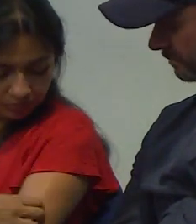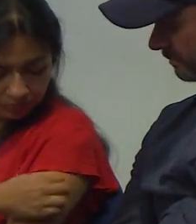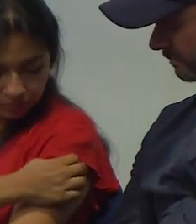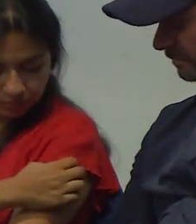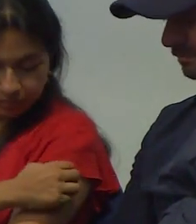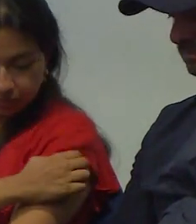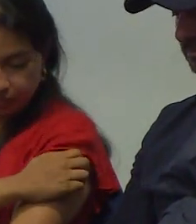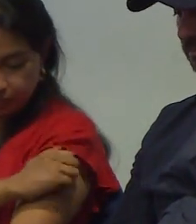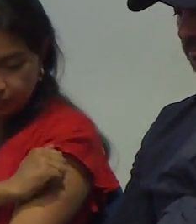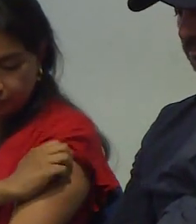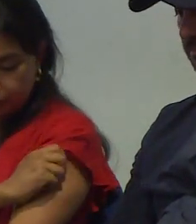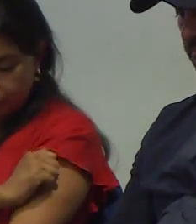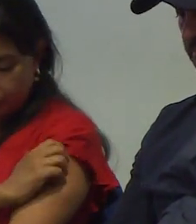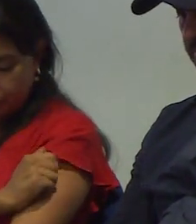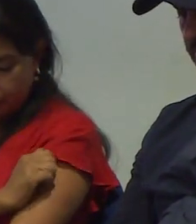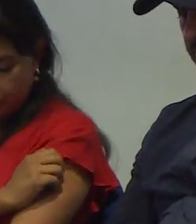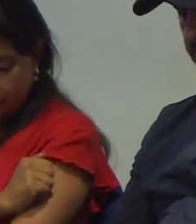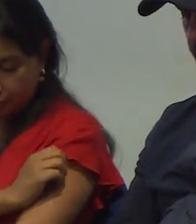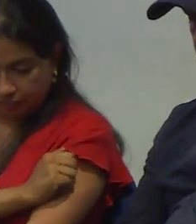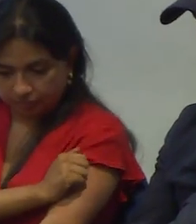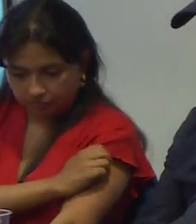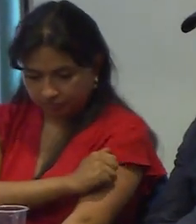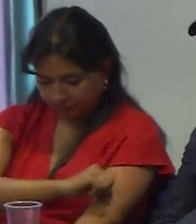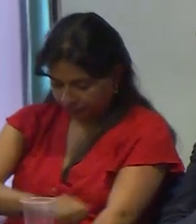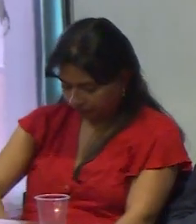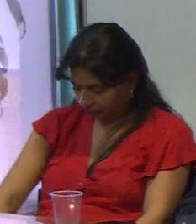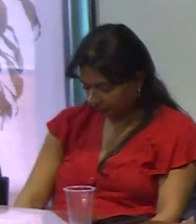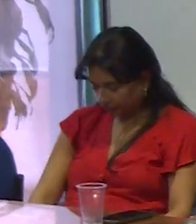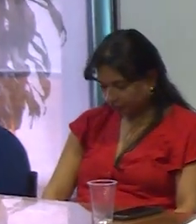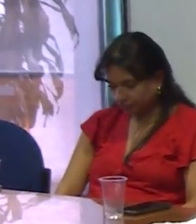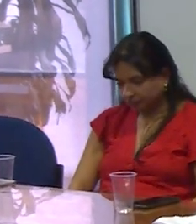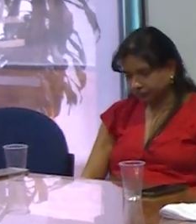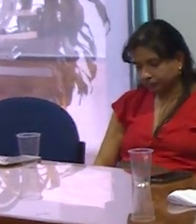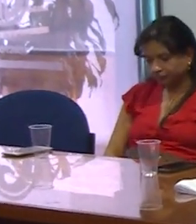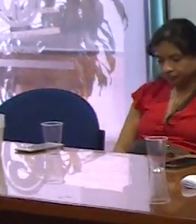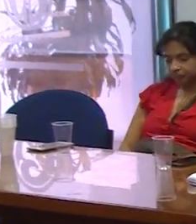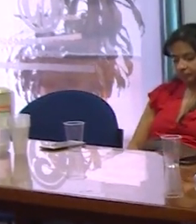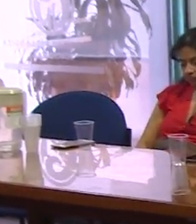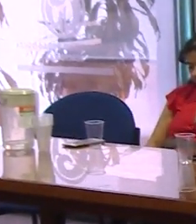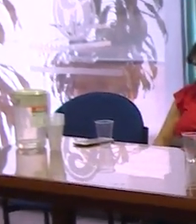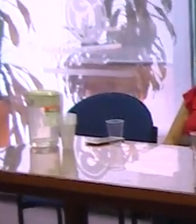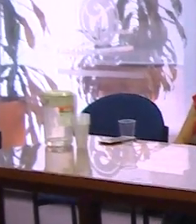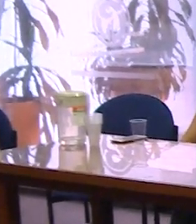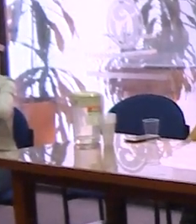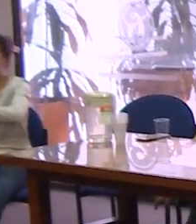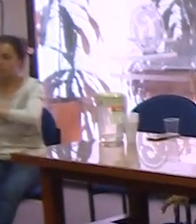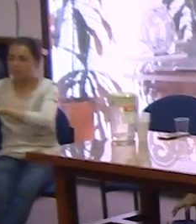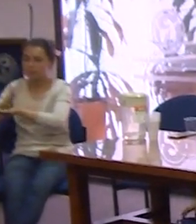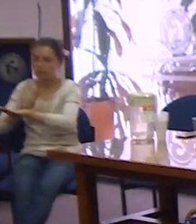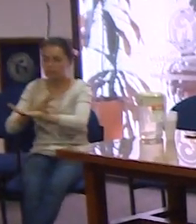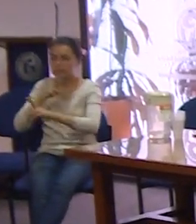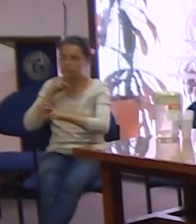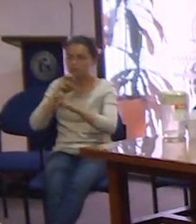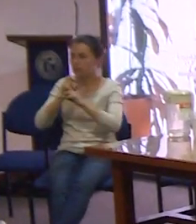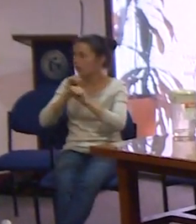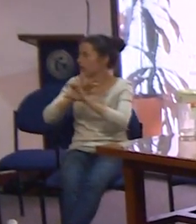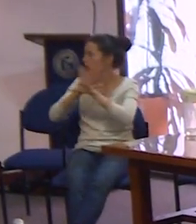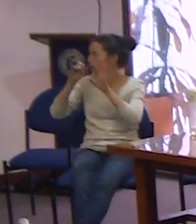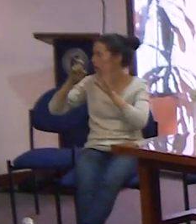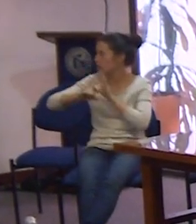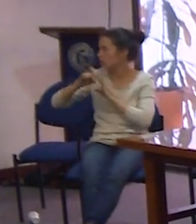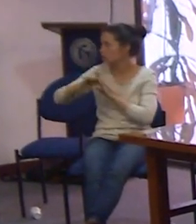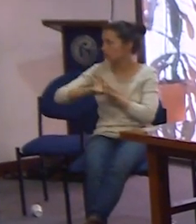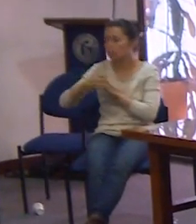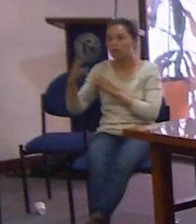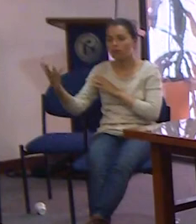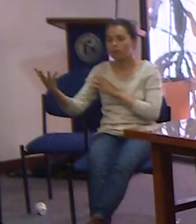sea, ¿cómo abarcar eso que tú planteas? Sí, desde una mirada compleja. Entonces uno dice, no necesitamos de